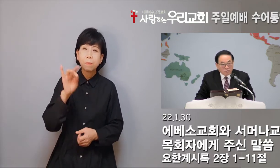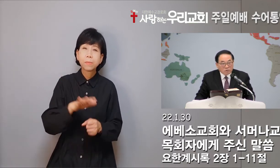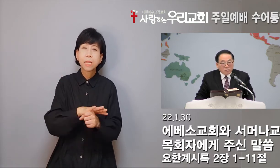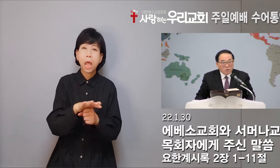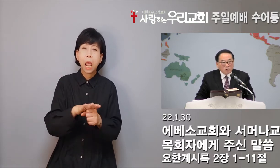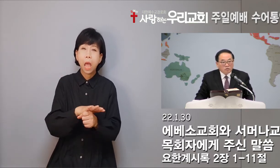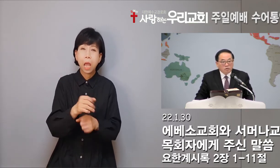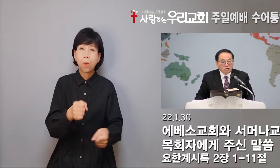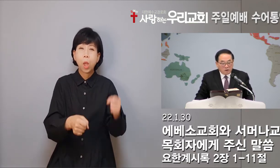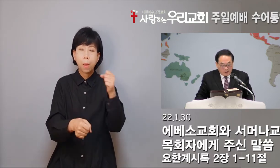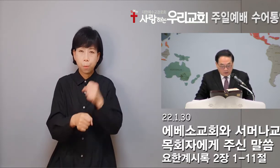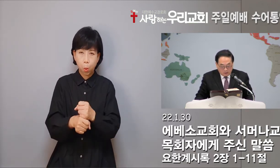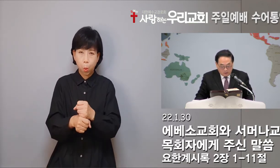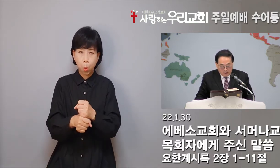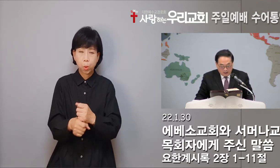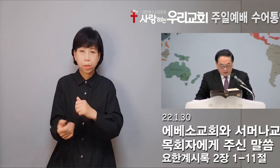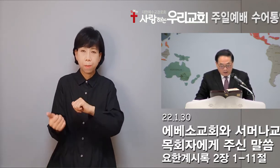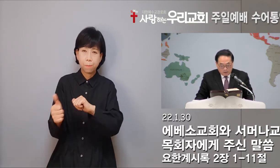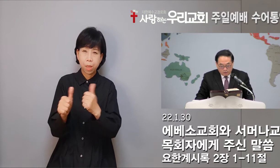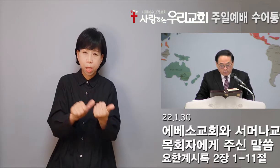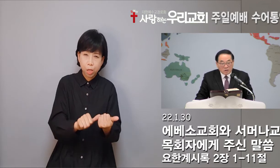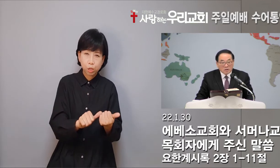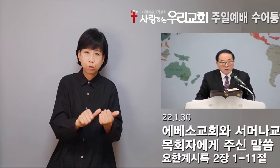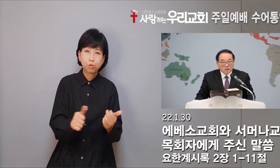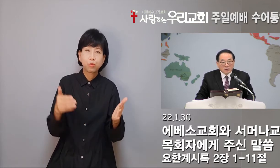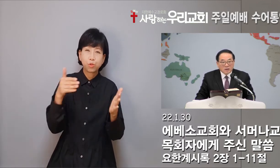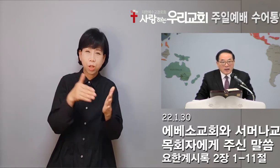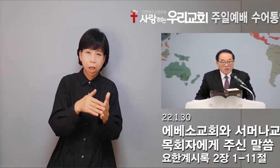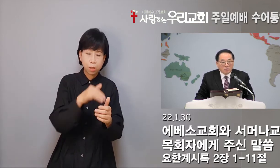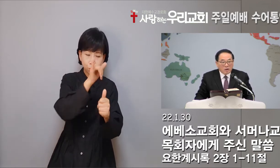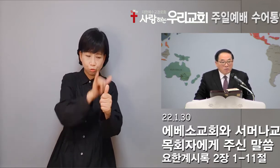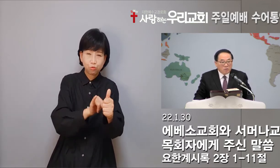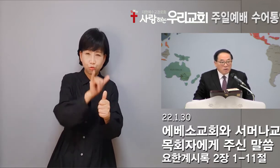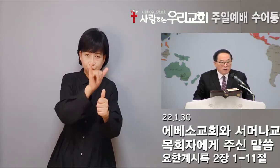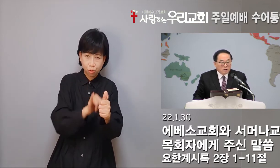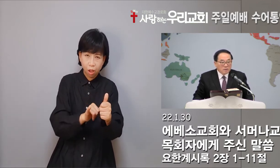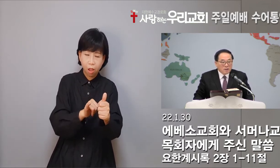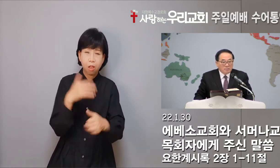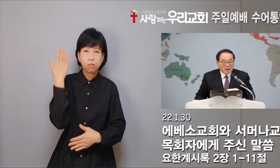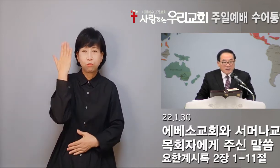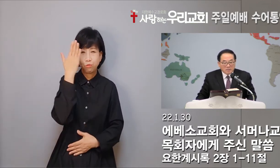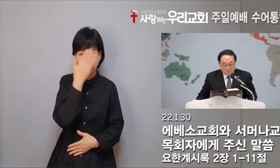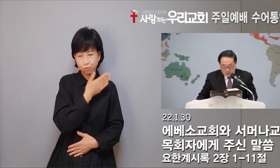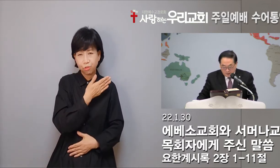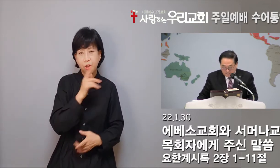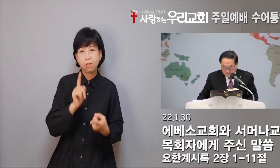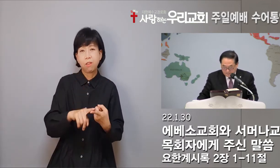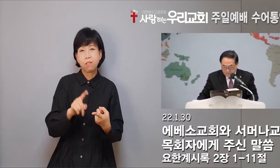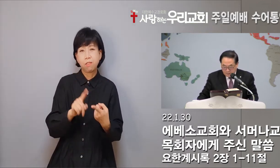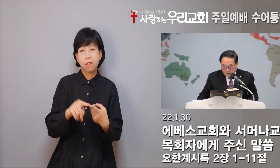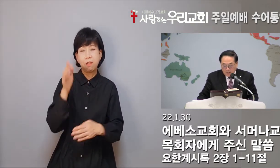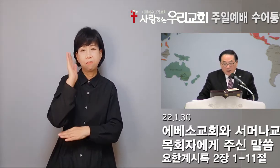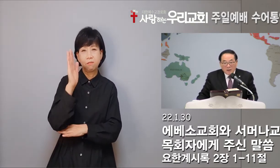회복과 죽도록 충성할 것과 순결성 등을 강조하고 있는 말씀입니다.